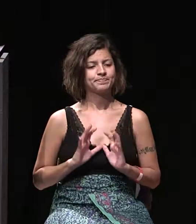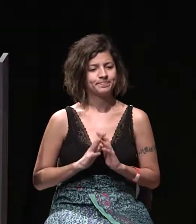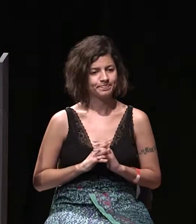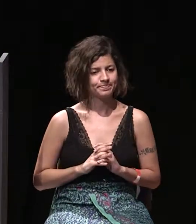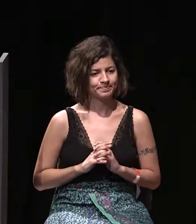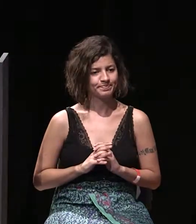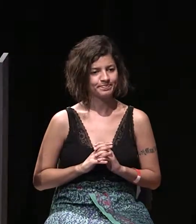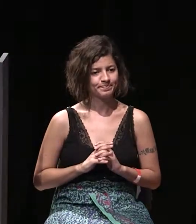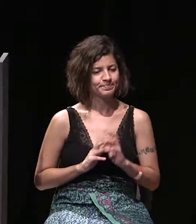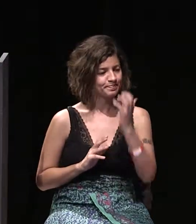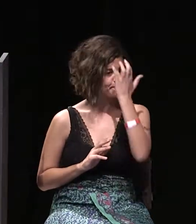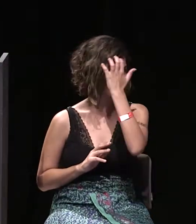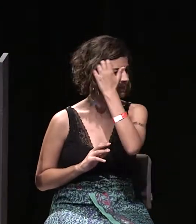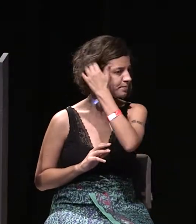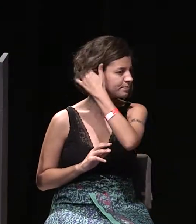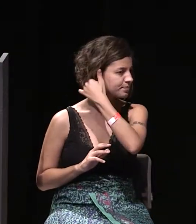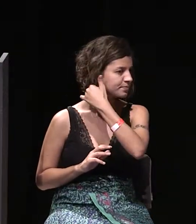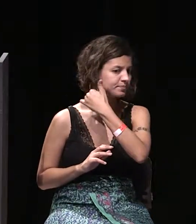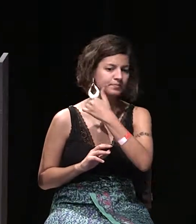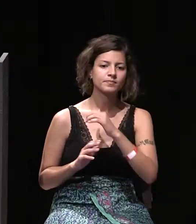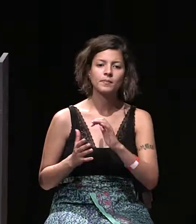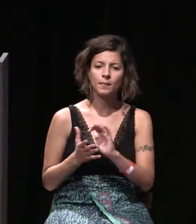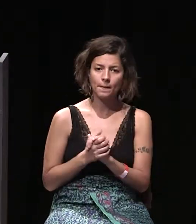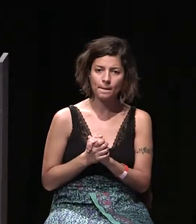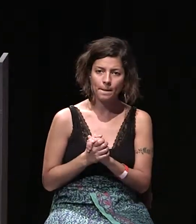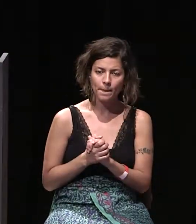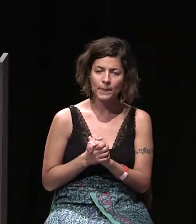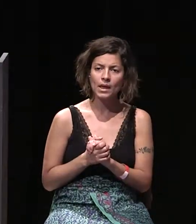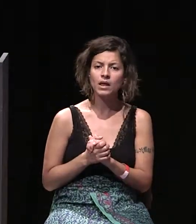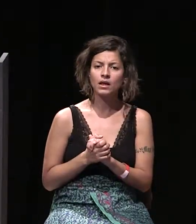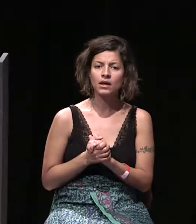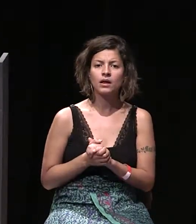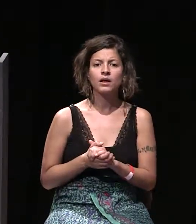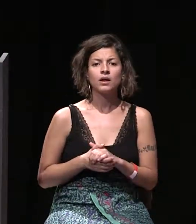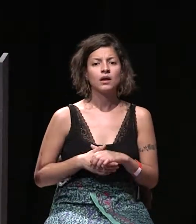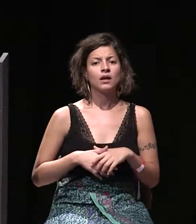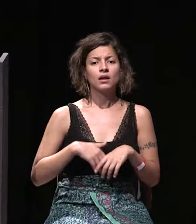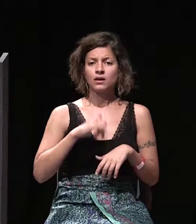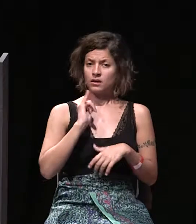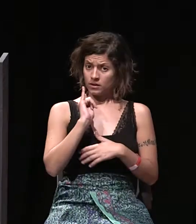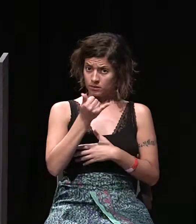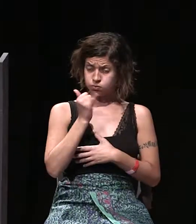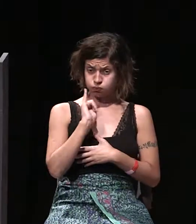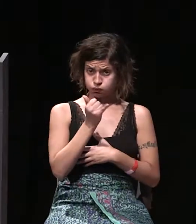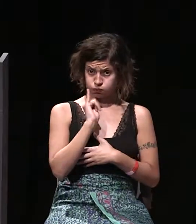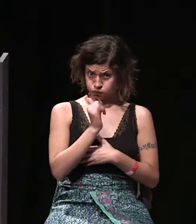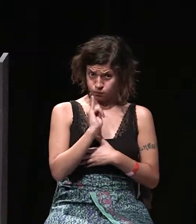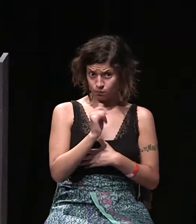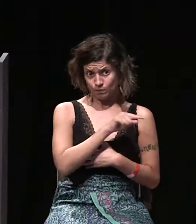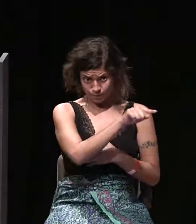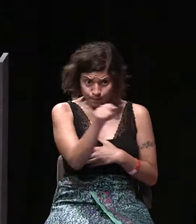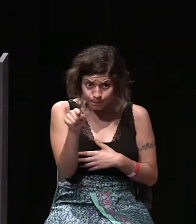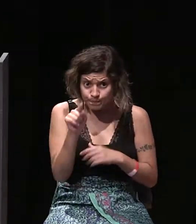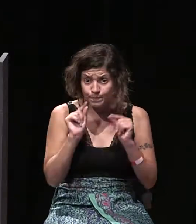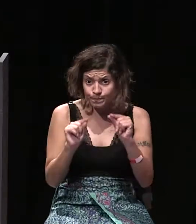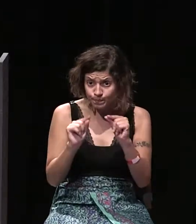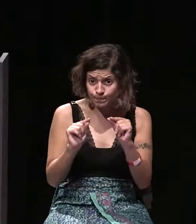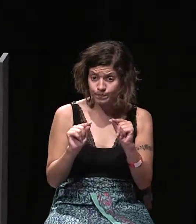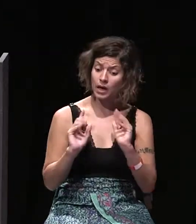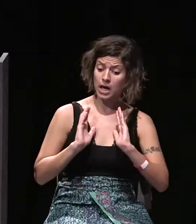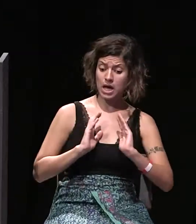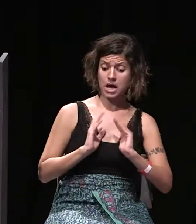E aí, para fechar um pouquinho, eu queria contar para vocês que, enquanto Casa Ângela, a gente começou